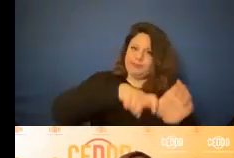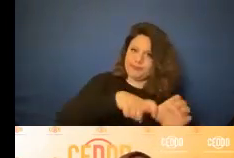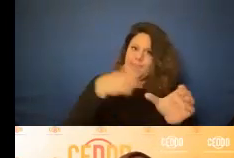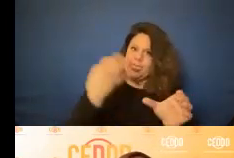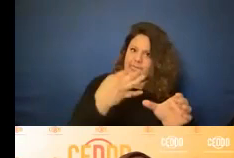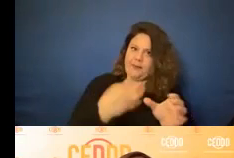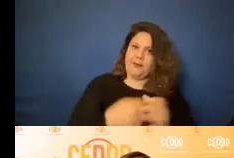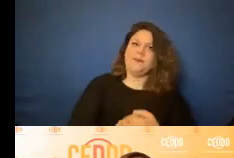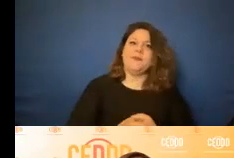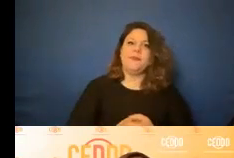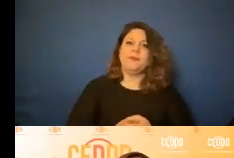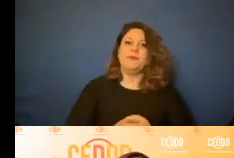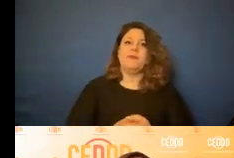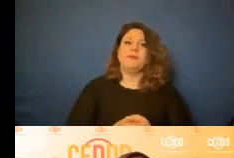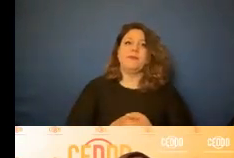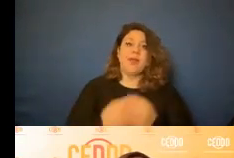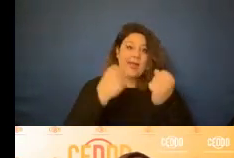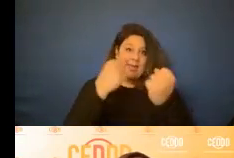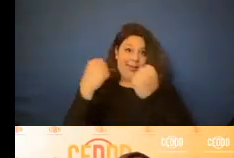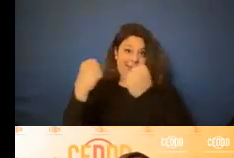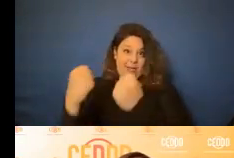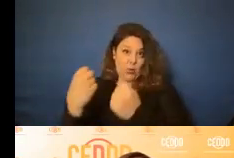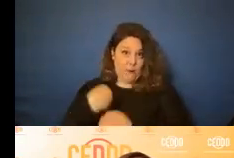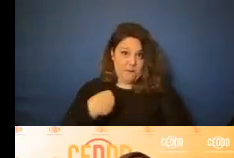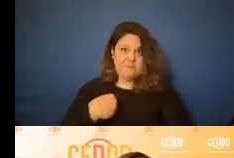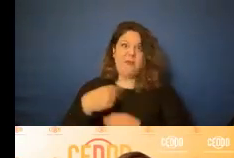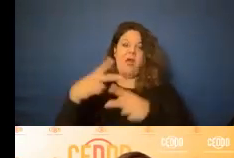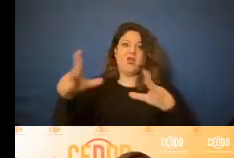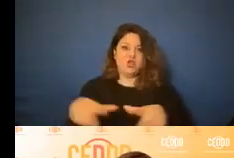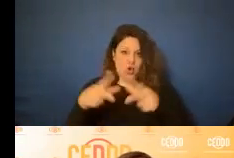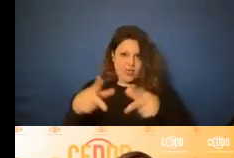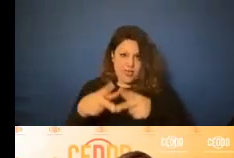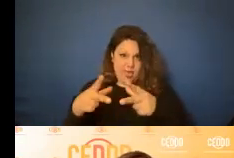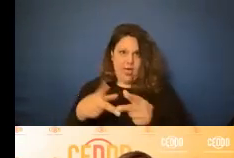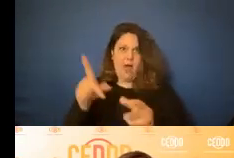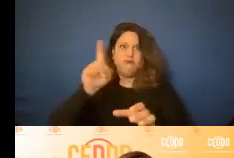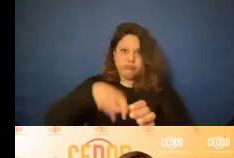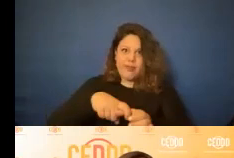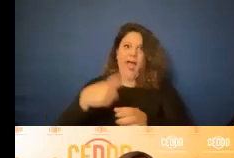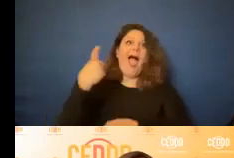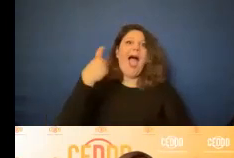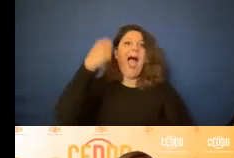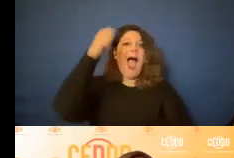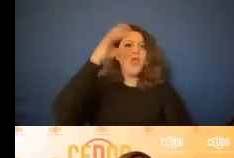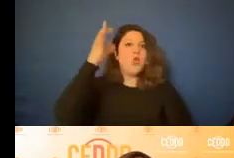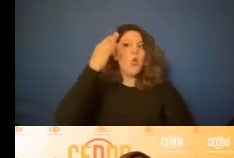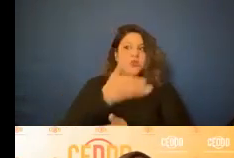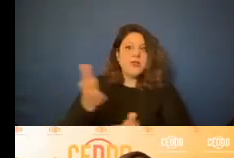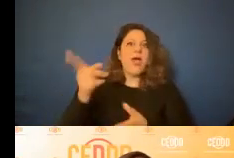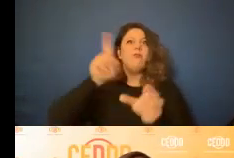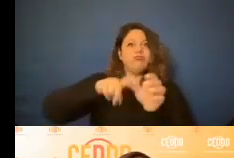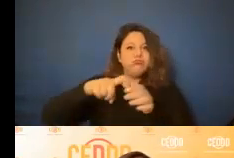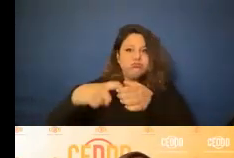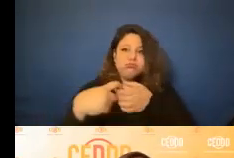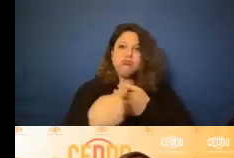Tiene que haber la institución, la sociedad, el alumnado. Y yo creo que algo que generalmente se